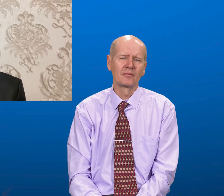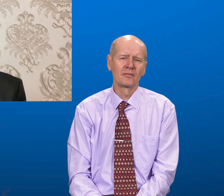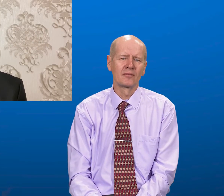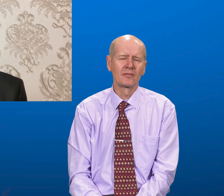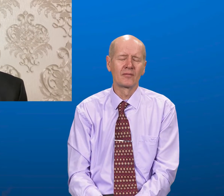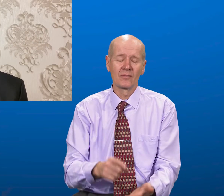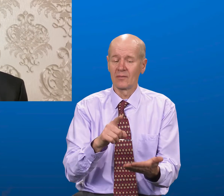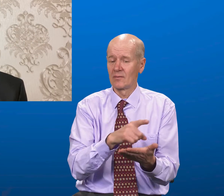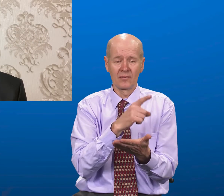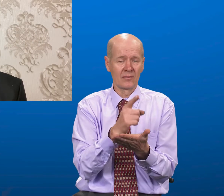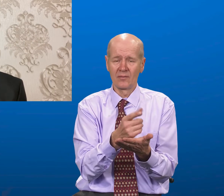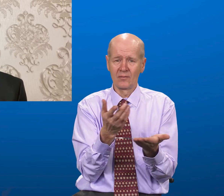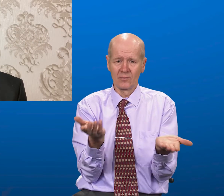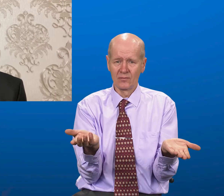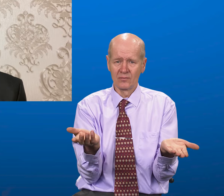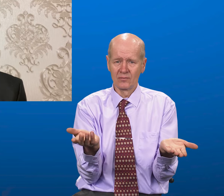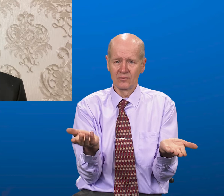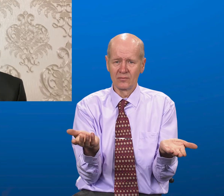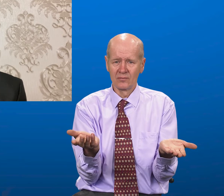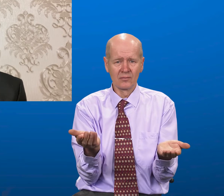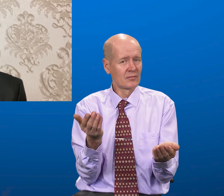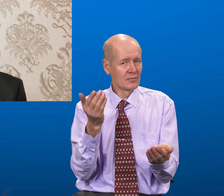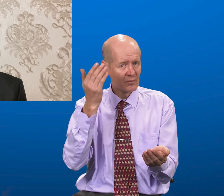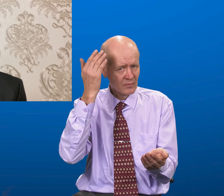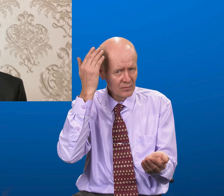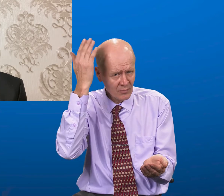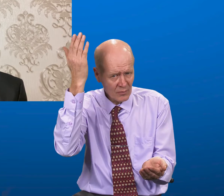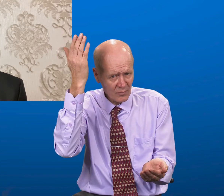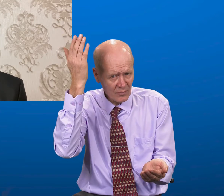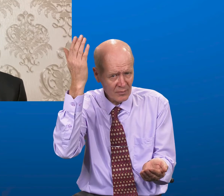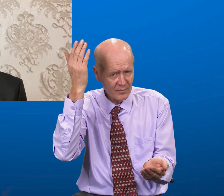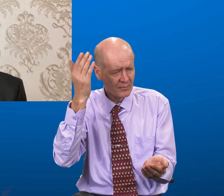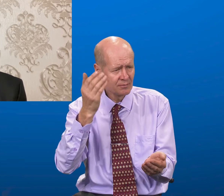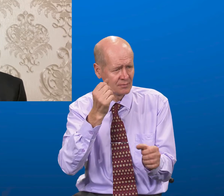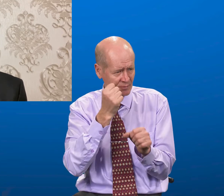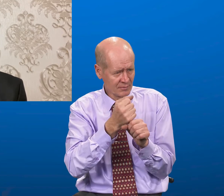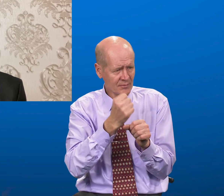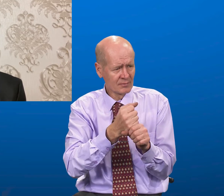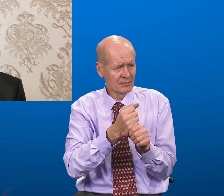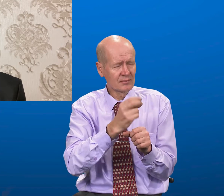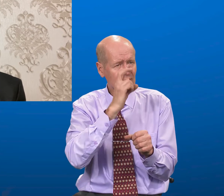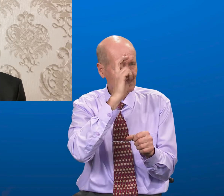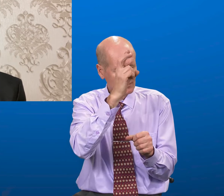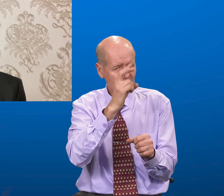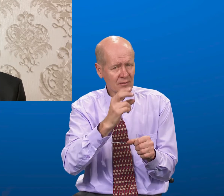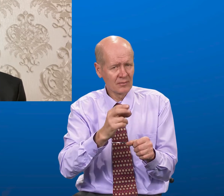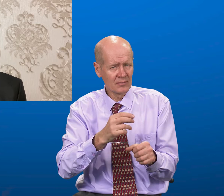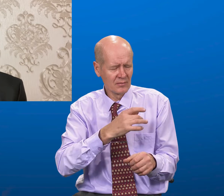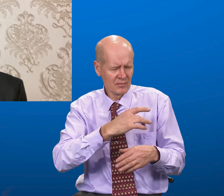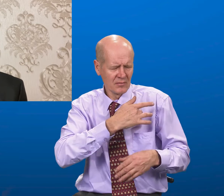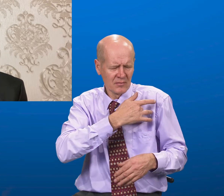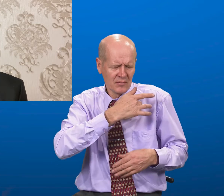деле намеревался ожесточить фараона? А может быть, он и нас ожесточает, а